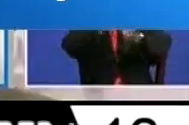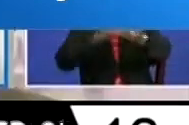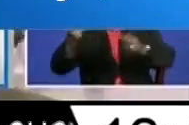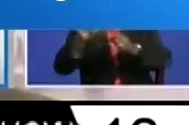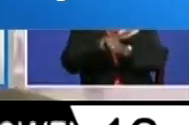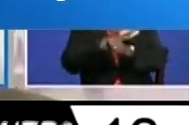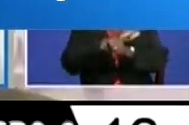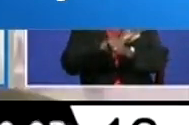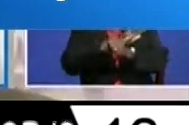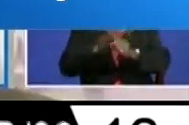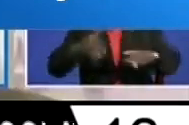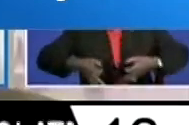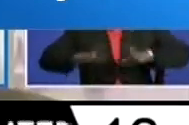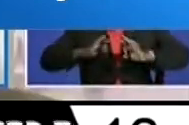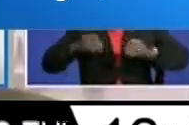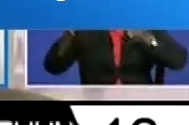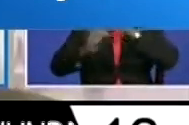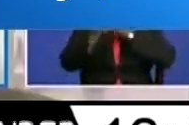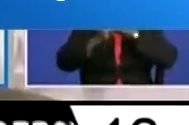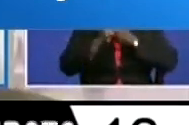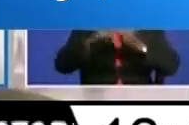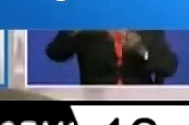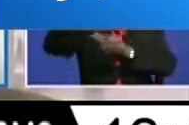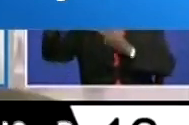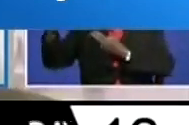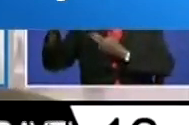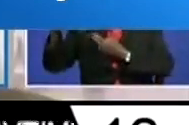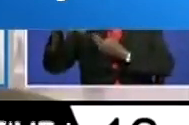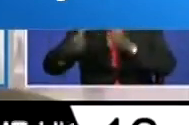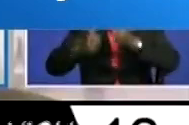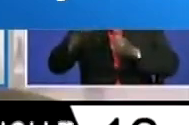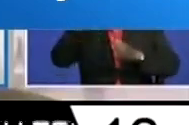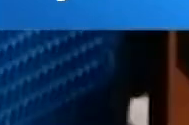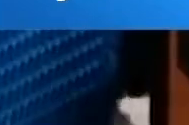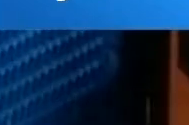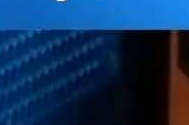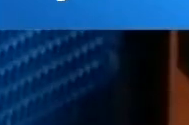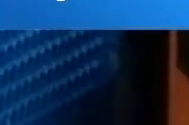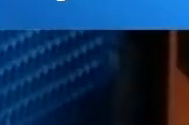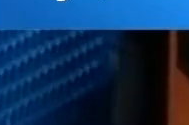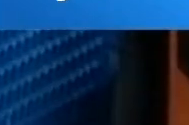تكون المساعدة متوفرة خلال ضرب الإعصار على المناطق التي طلب إخلاؤها.